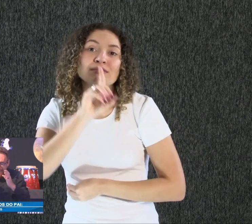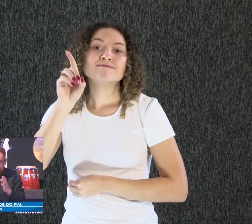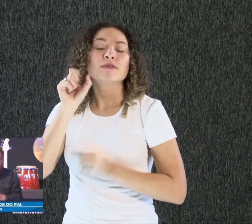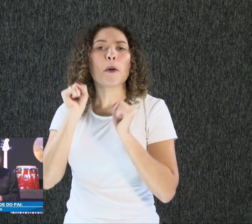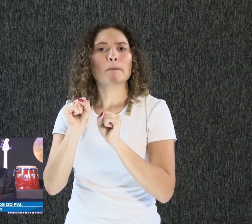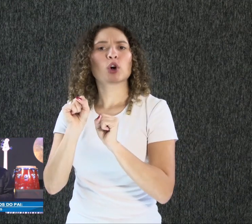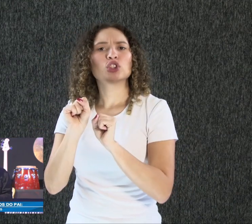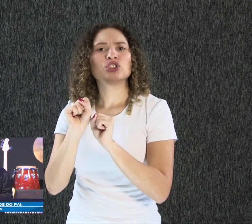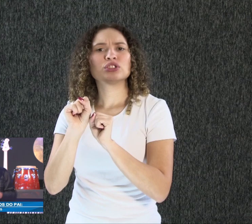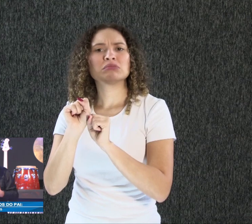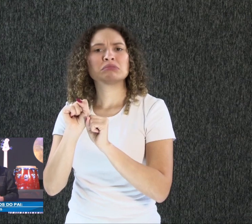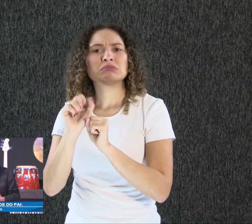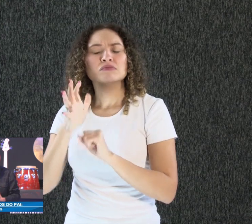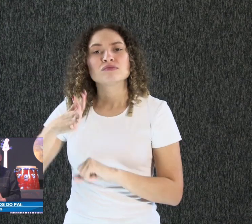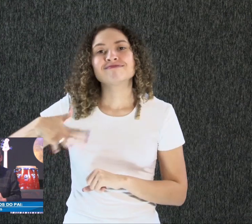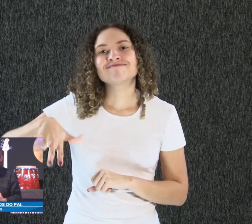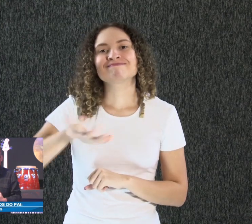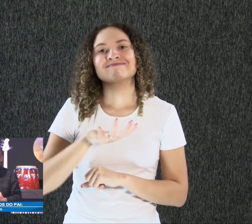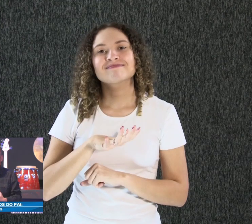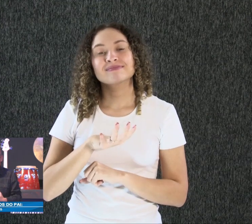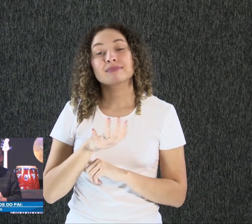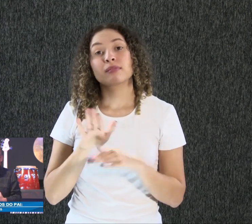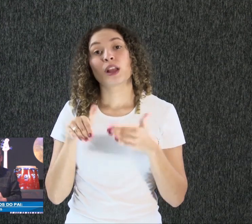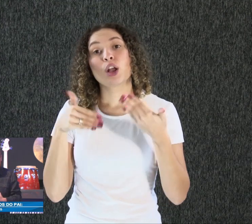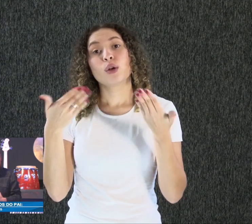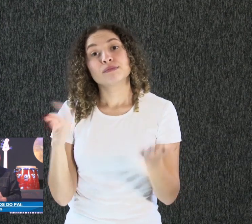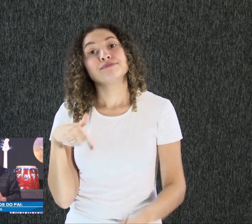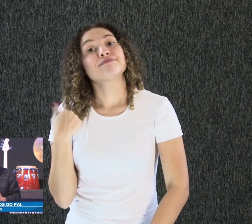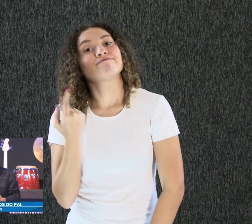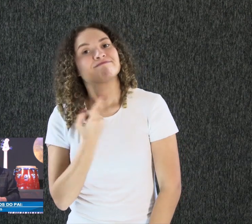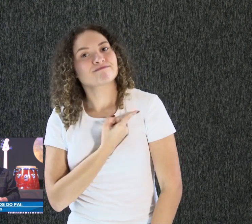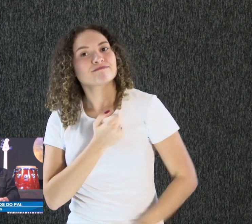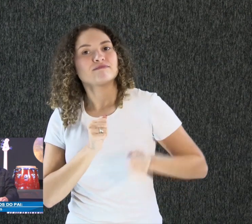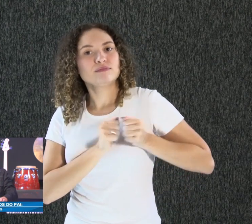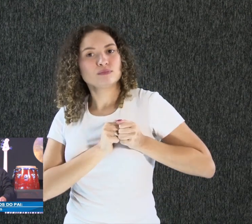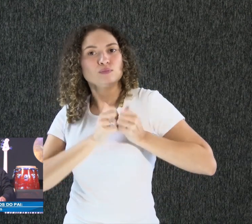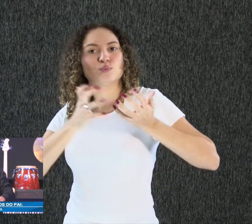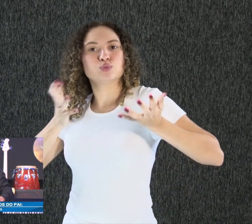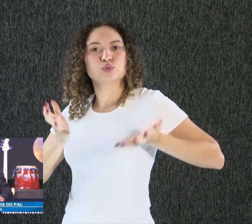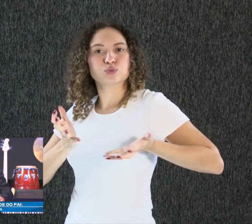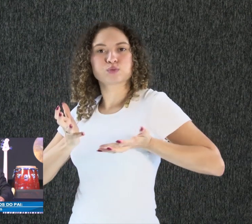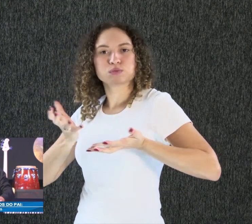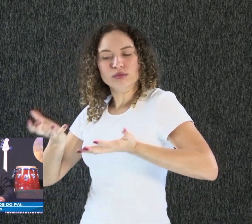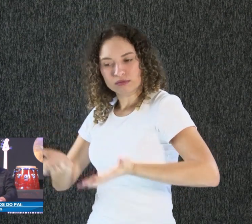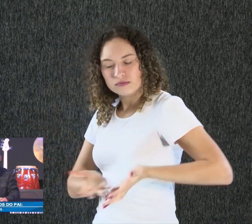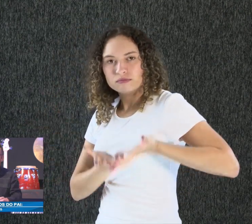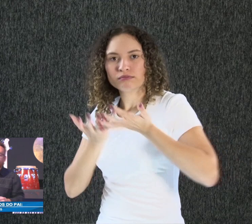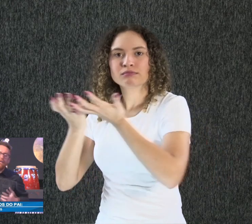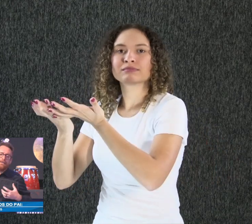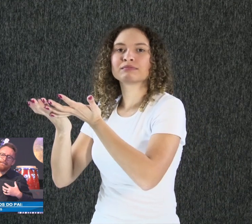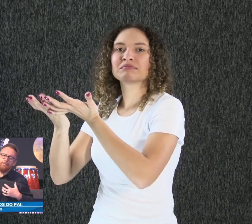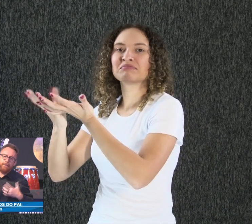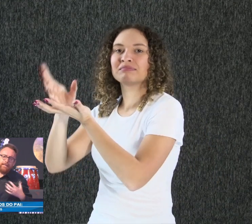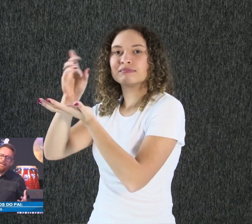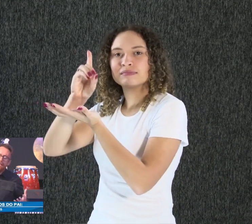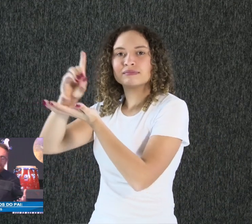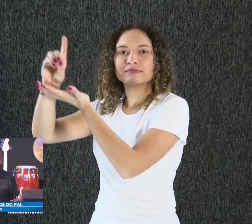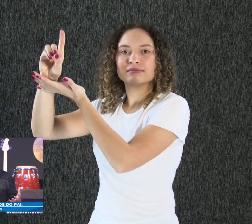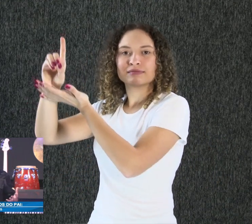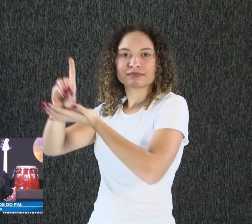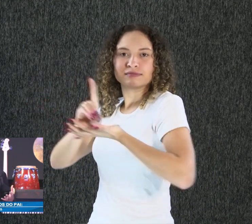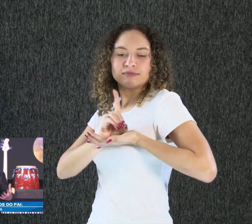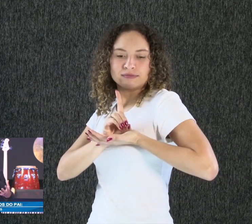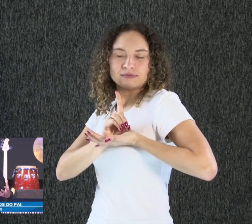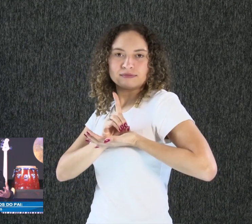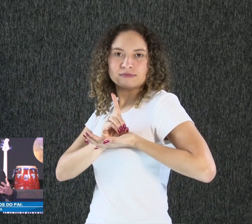Esse Deus é seu, como é que Ele pode ser nosso? É quando nós abrimos a nossa vida e o nosso coração para Ele